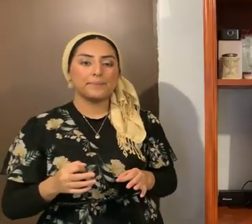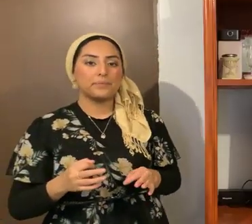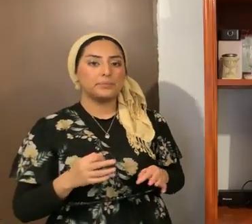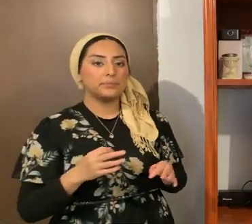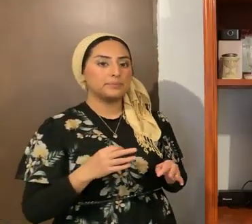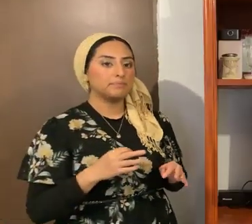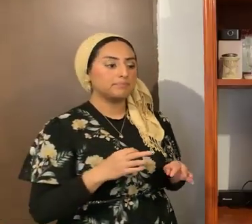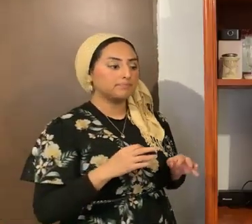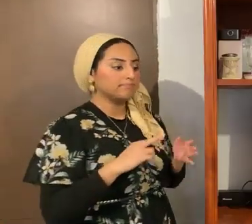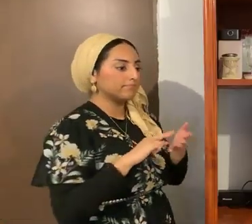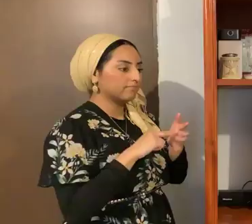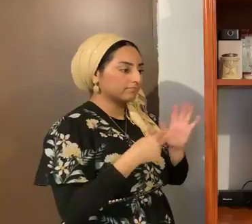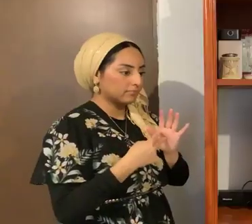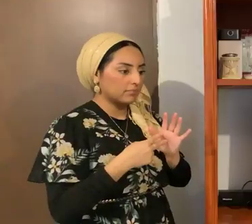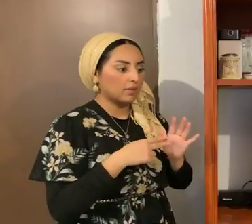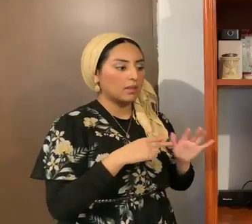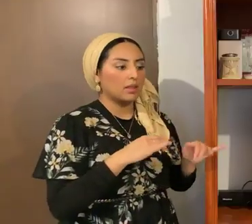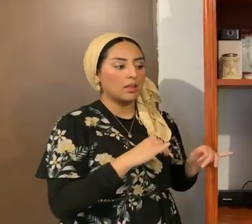representa